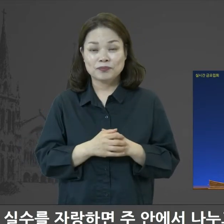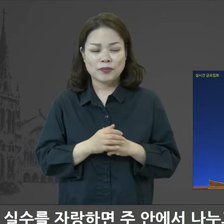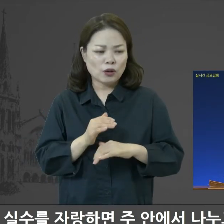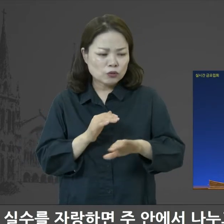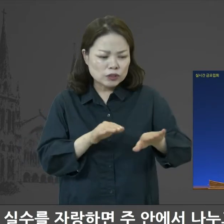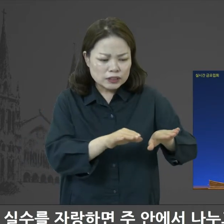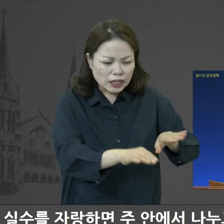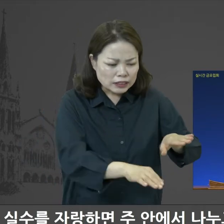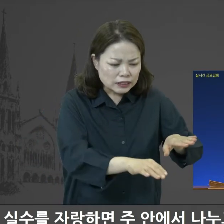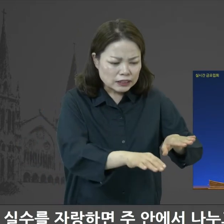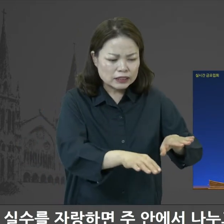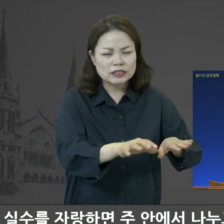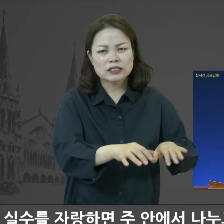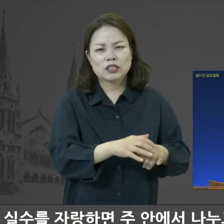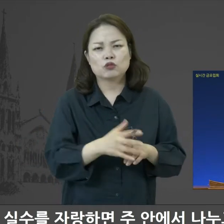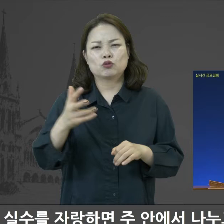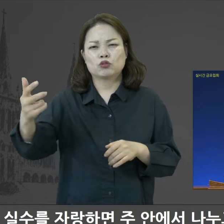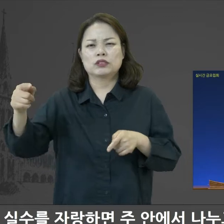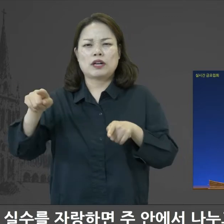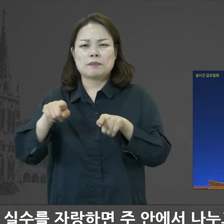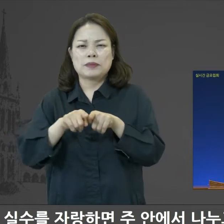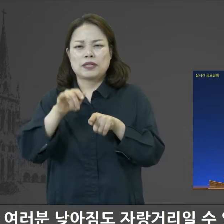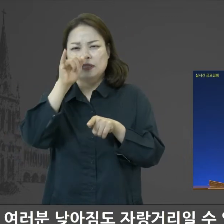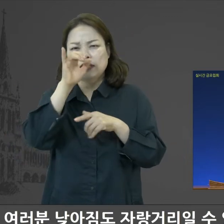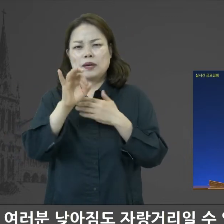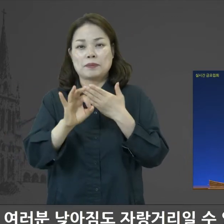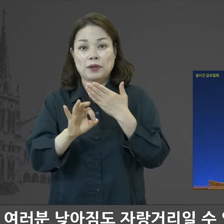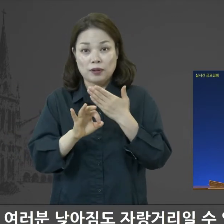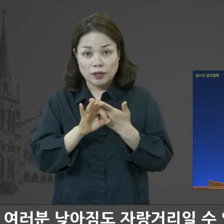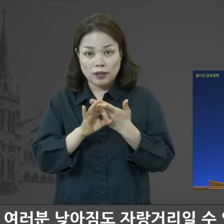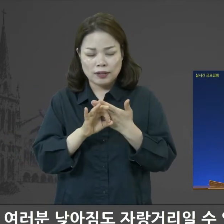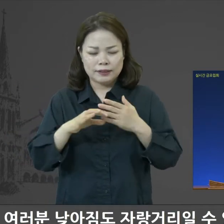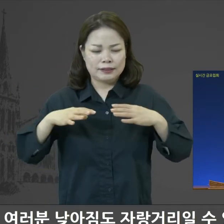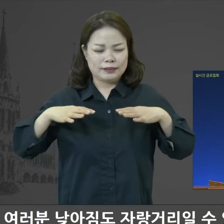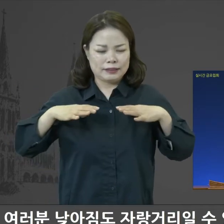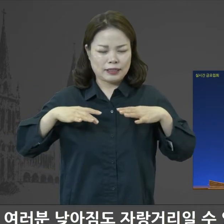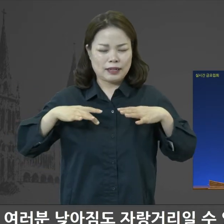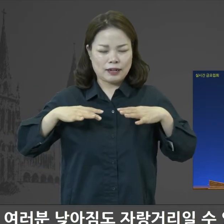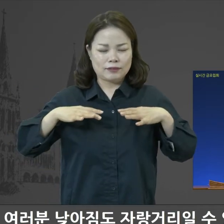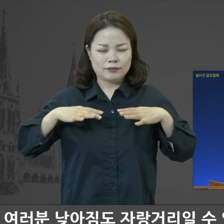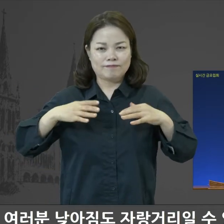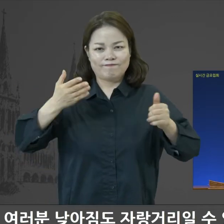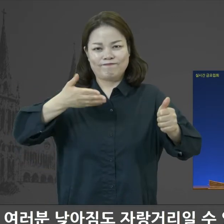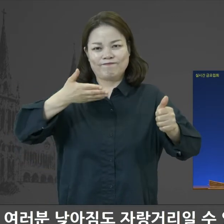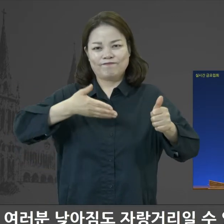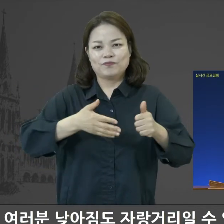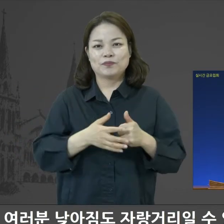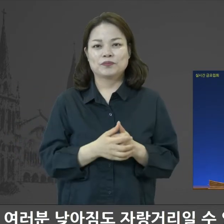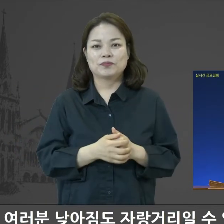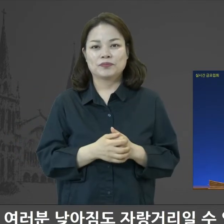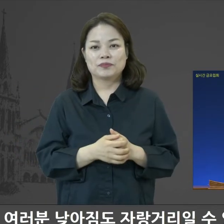우리가 낮아진 그 자리에서도 주님과 함께 있다면 그것을 자랑으로 삼을 수 있는 것이죠.